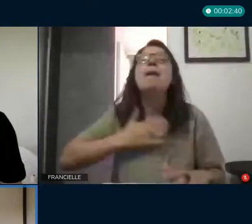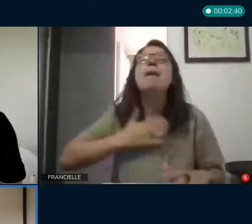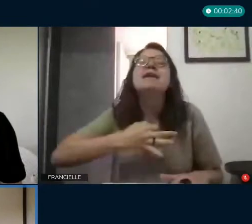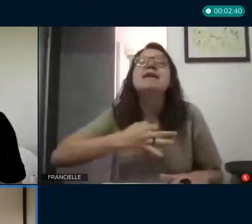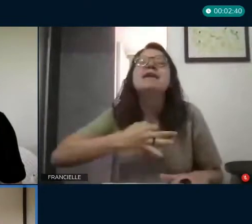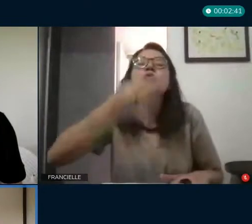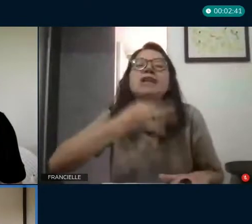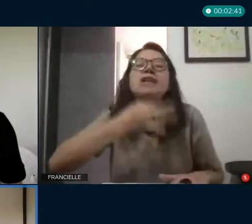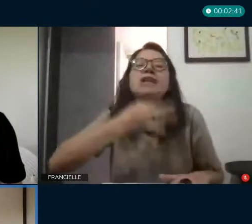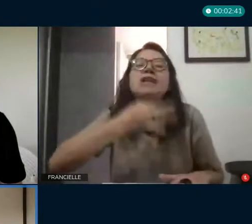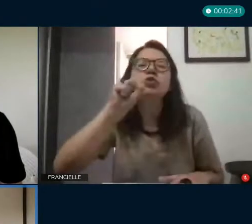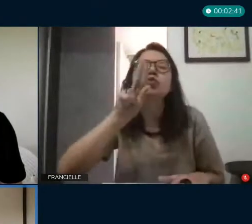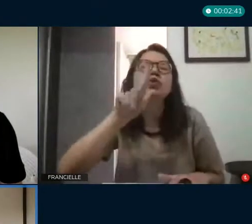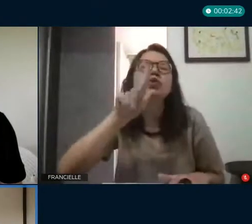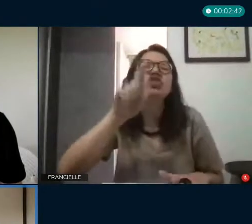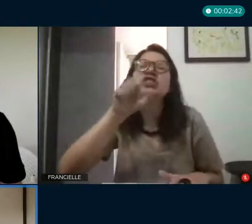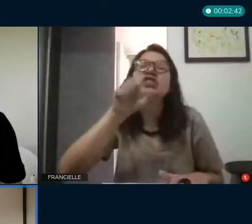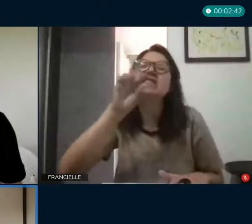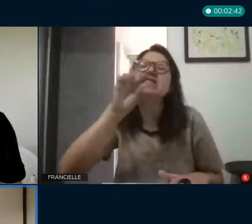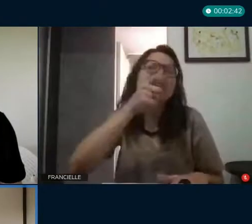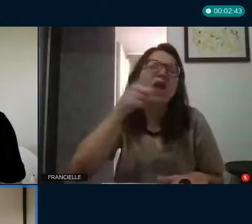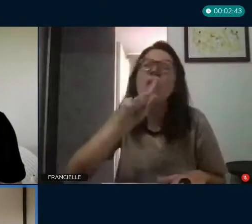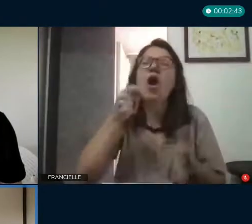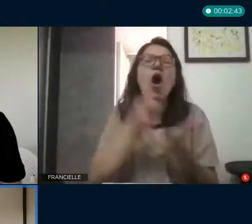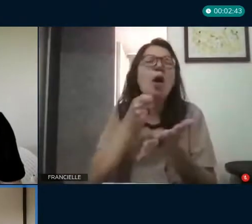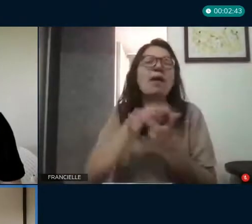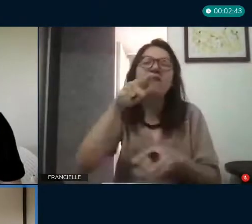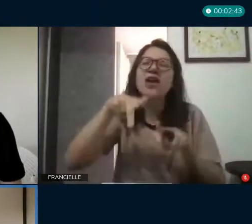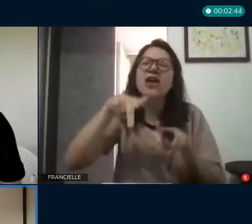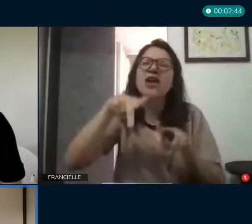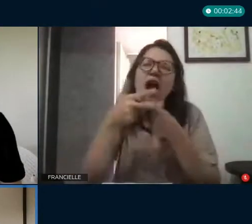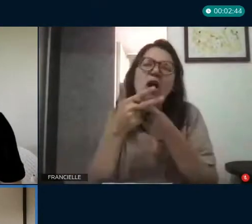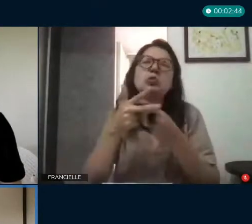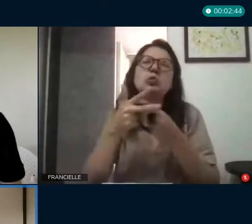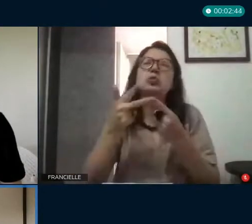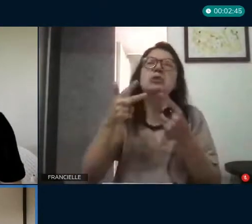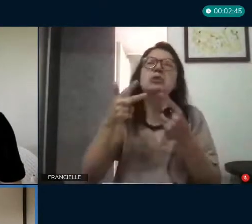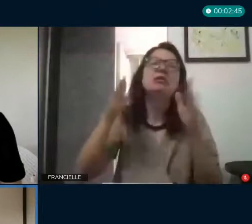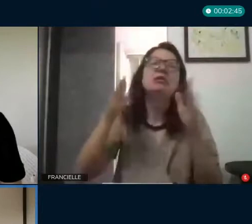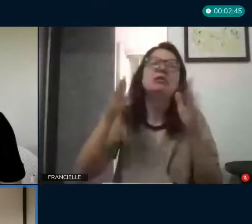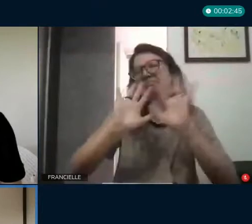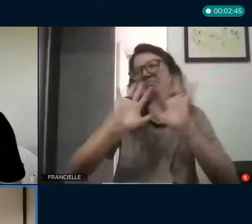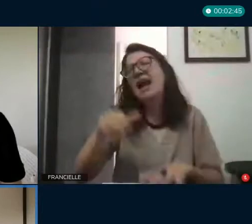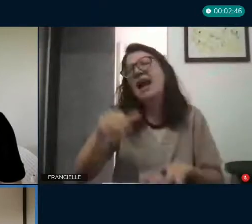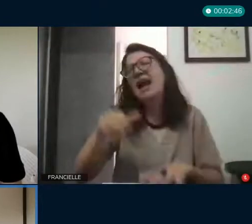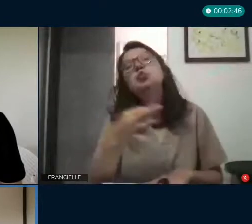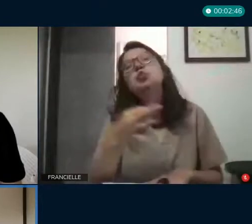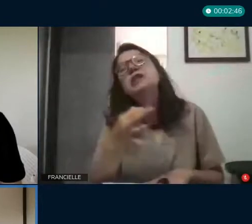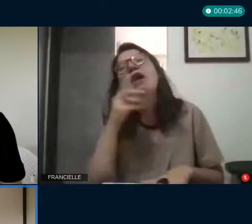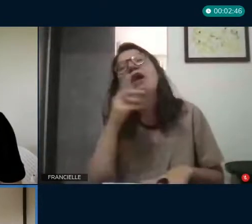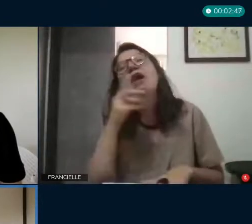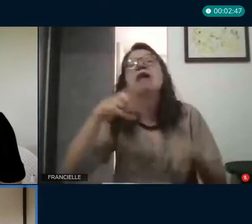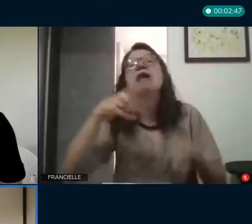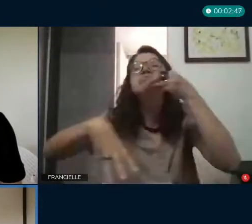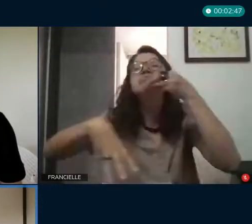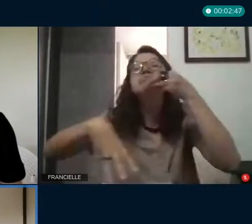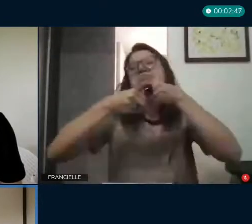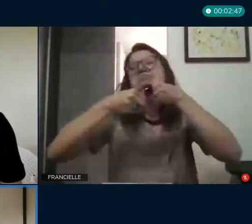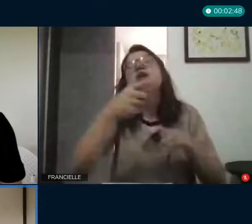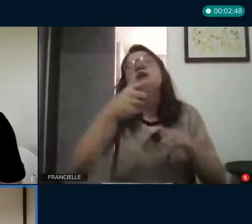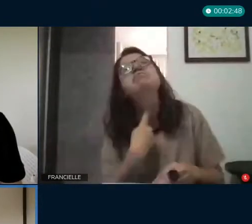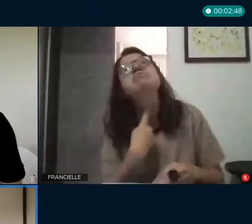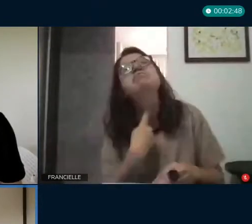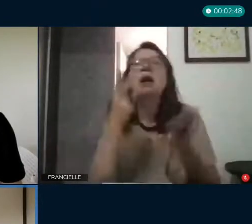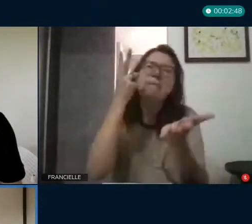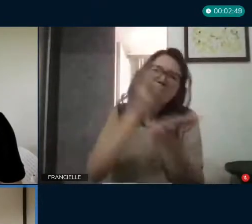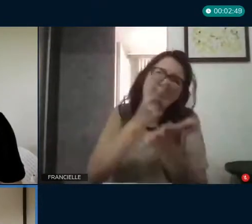que eu fizer também vou encaminhar para você, são algumas sugestões, elas não são coisas